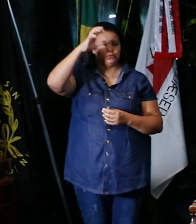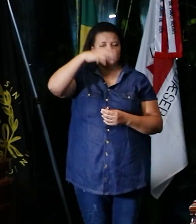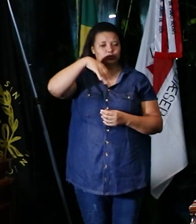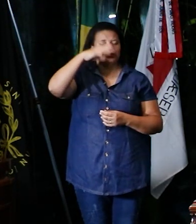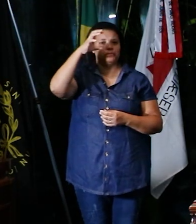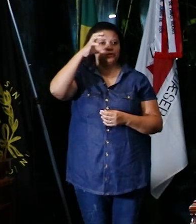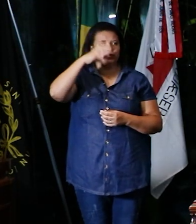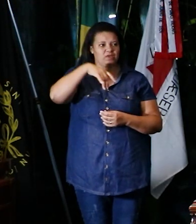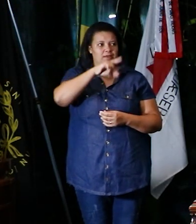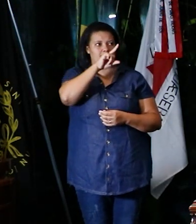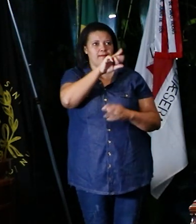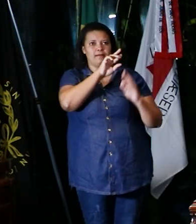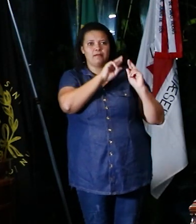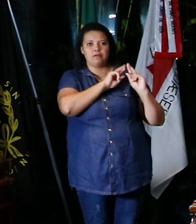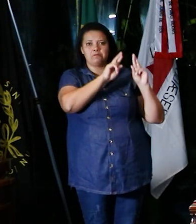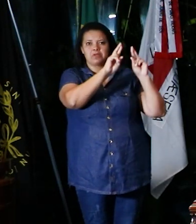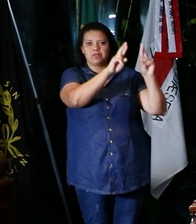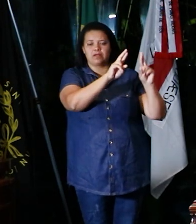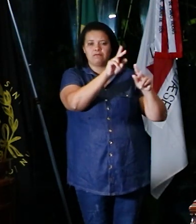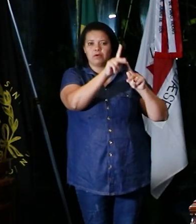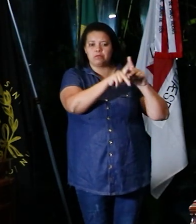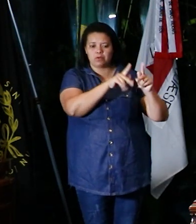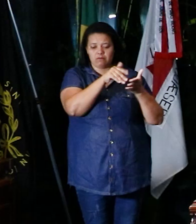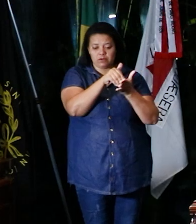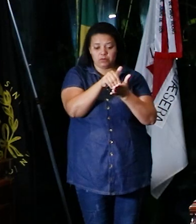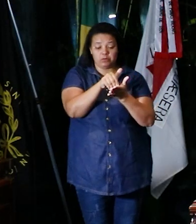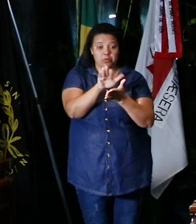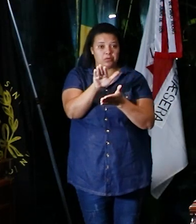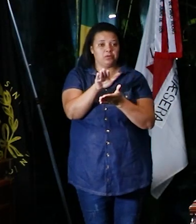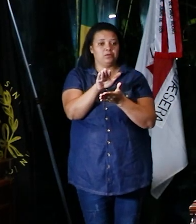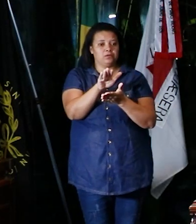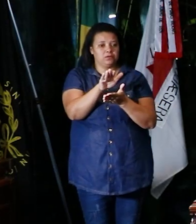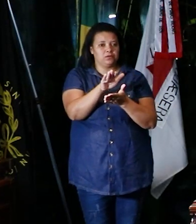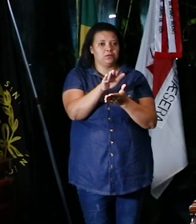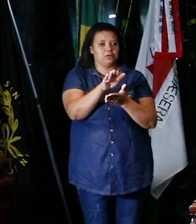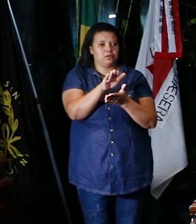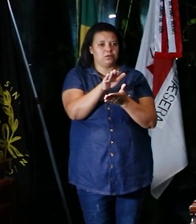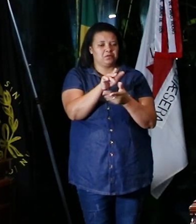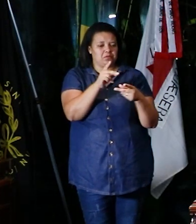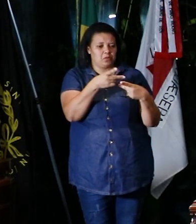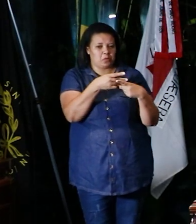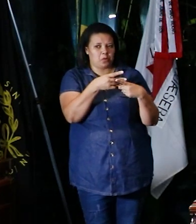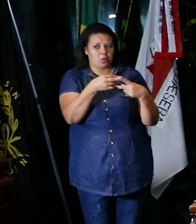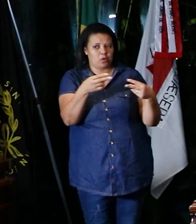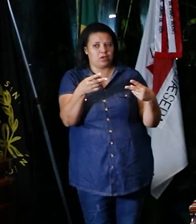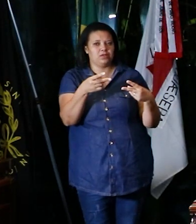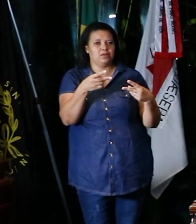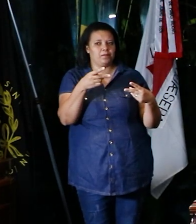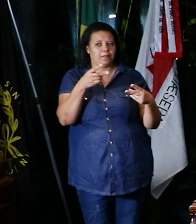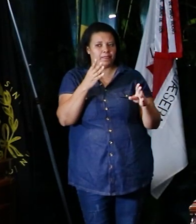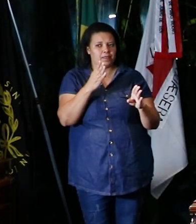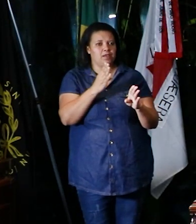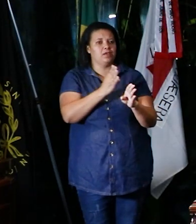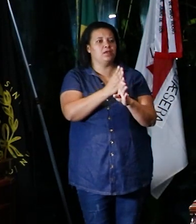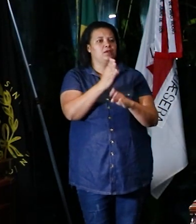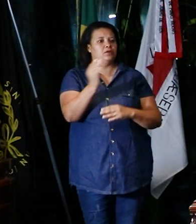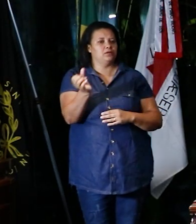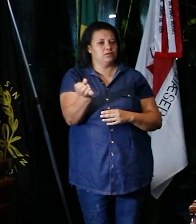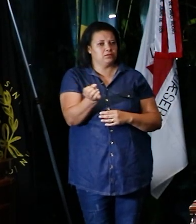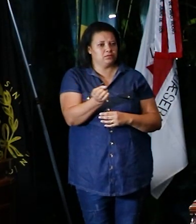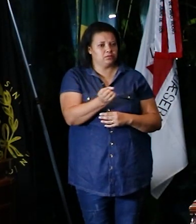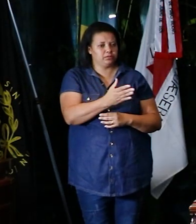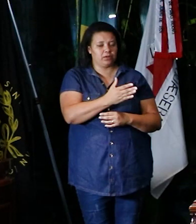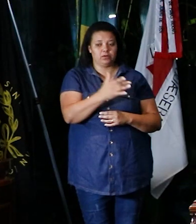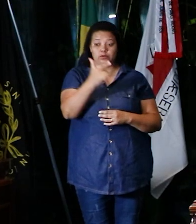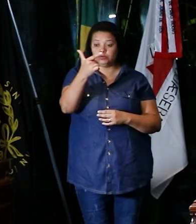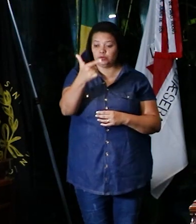serão responsabilizados, expulsos, apartados de seus bens. E descobrirão novos